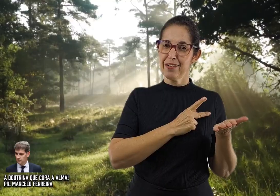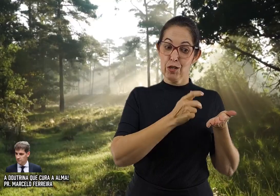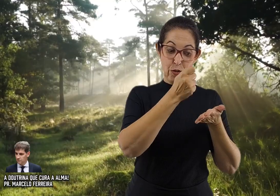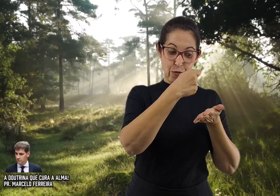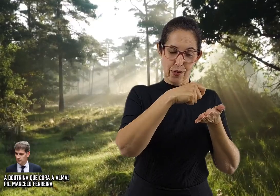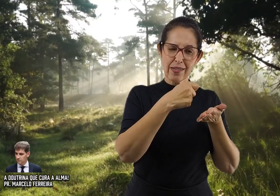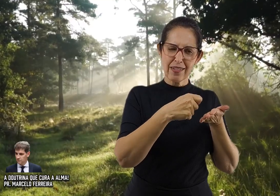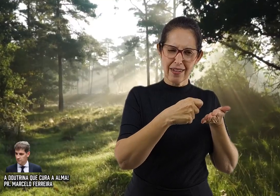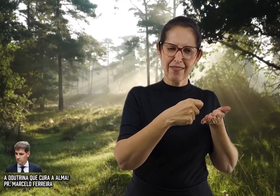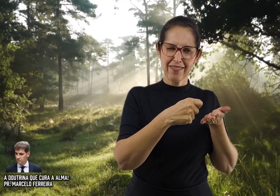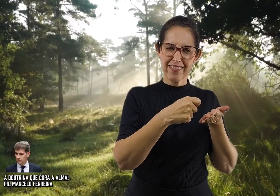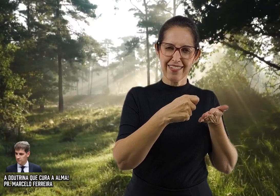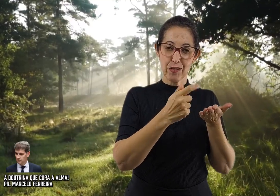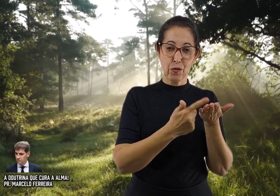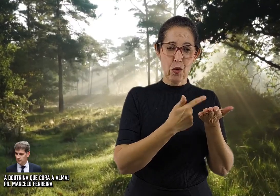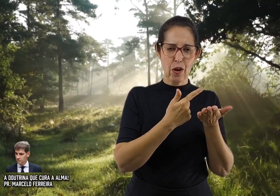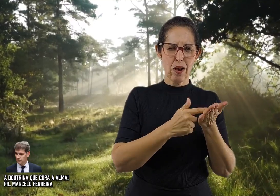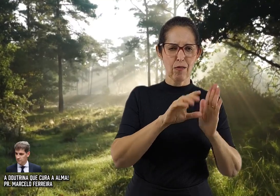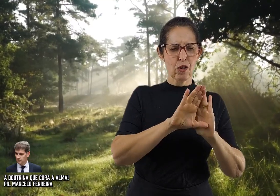clara. Alguns